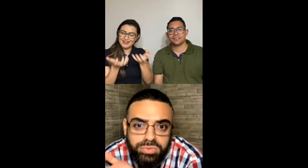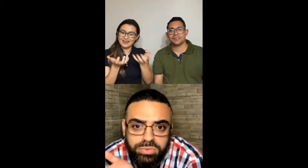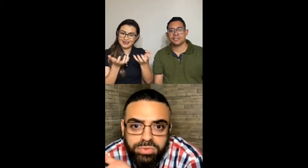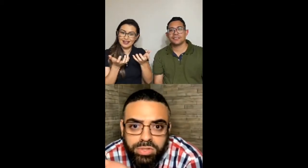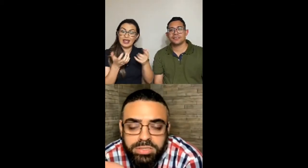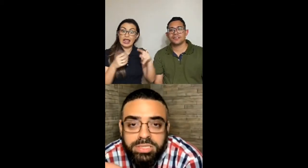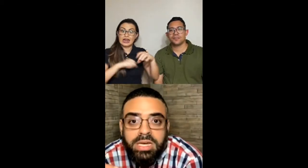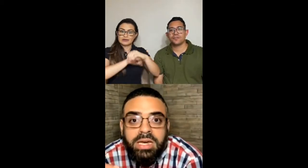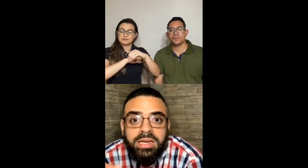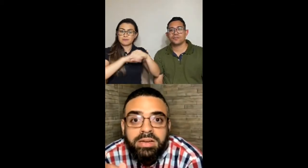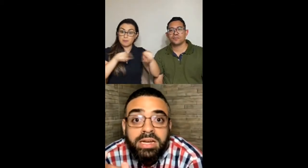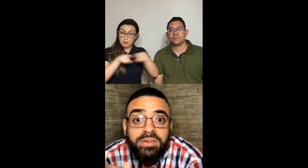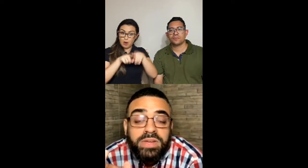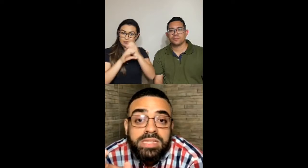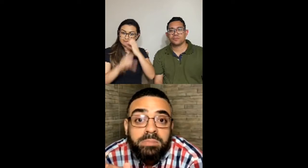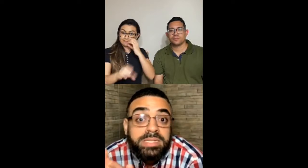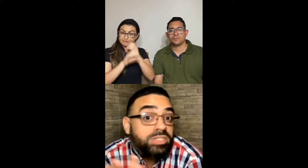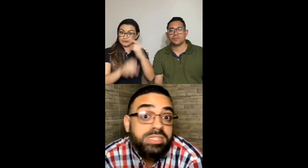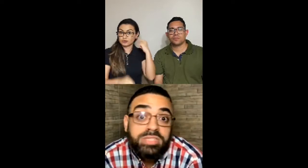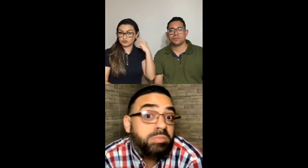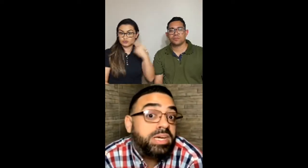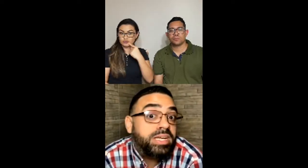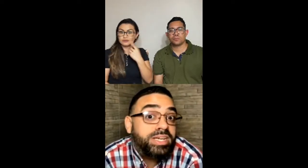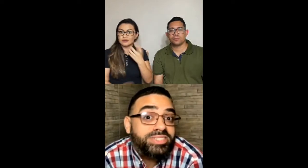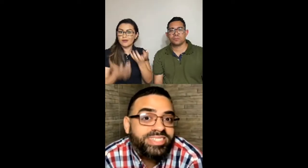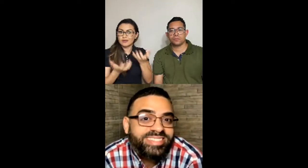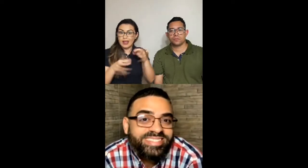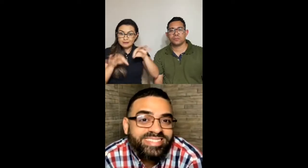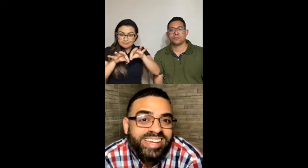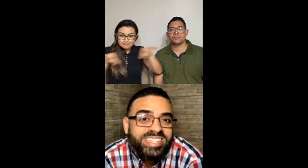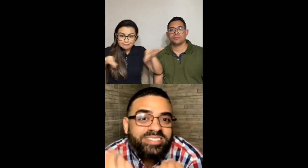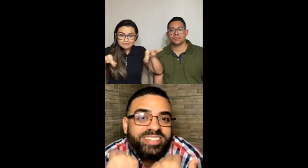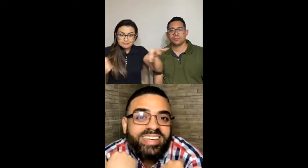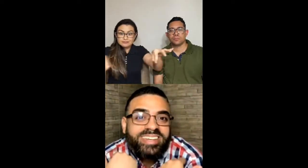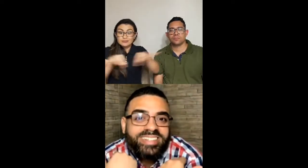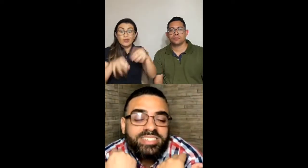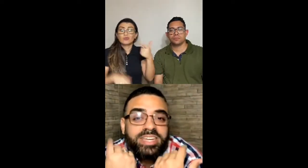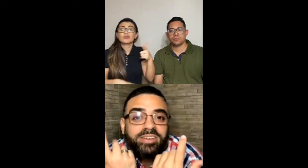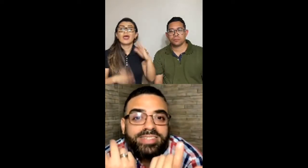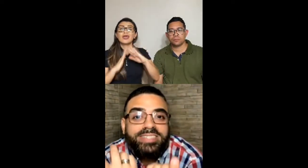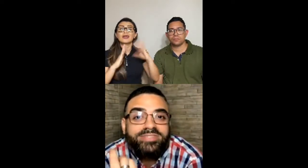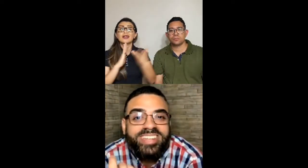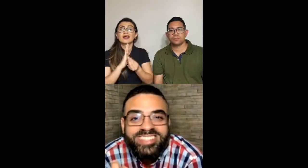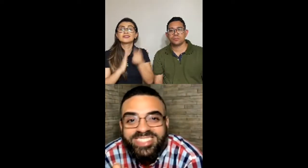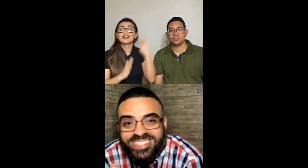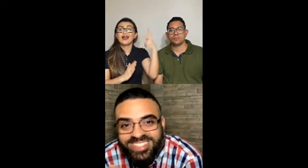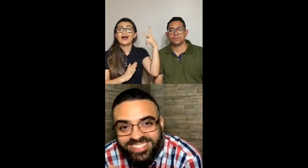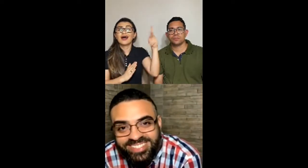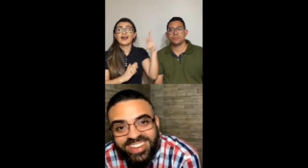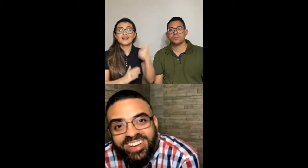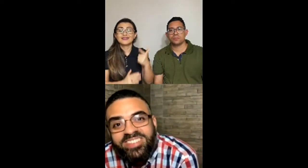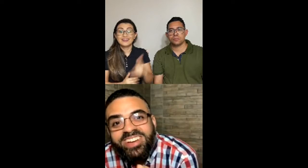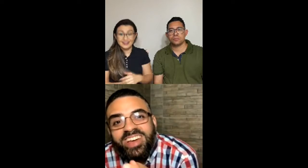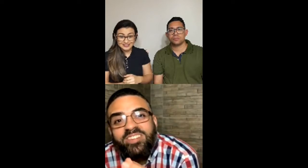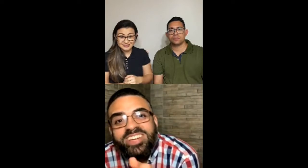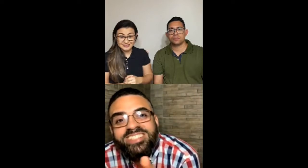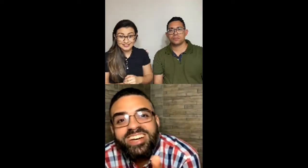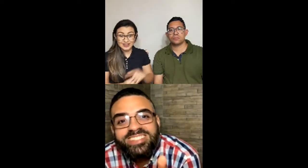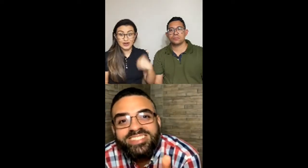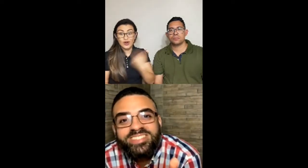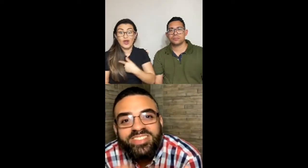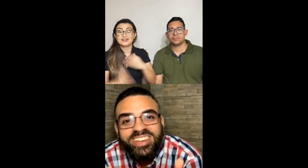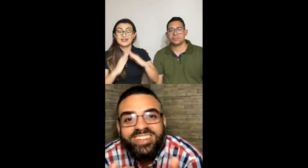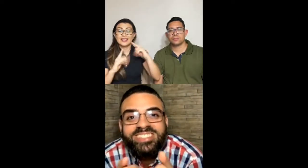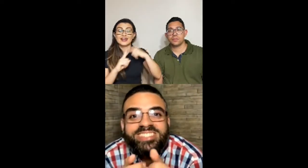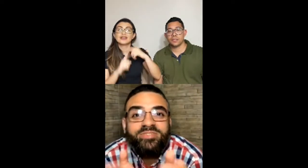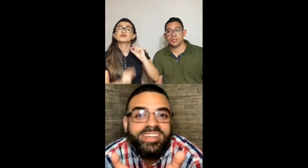que faça a planta, que é um engenheiro surdo do DOT, eu quero que ele faça a planta. Nós não temos igreja, a gente